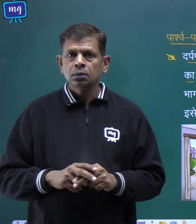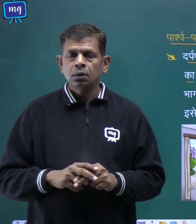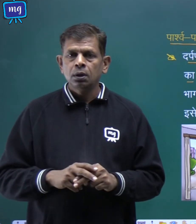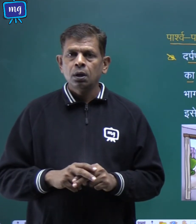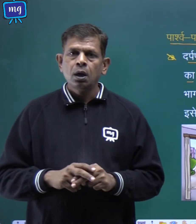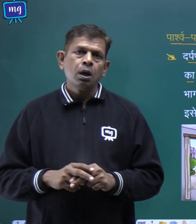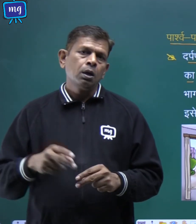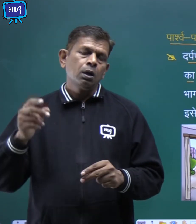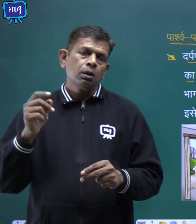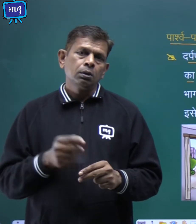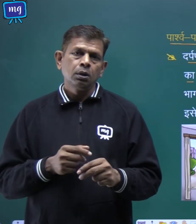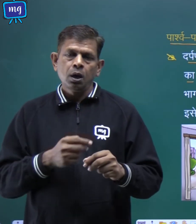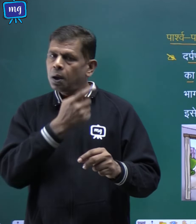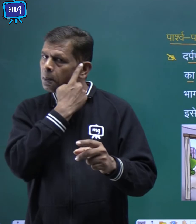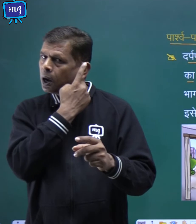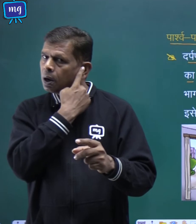बायां भाग